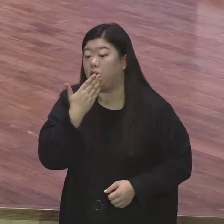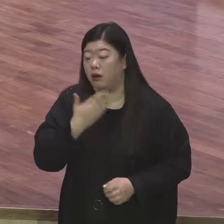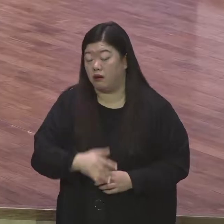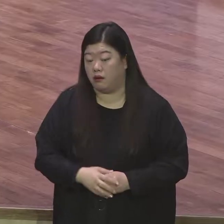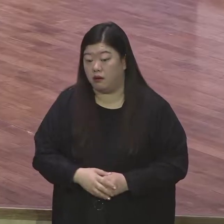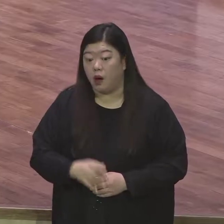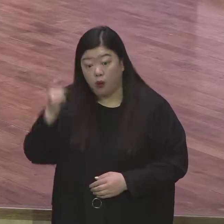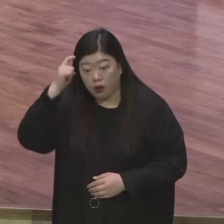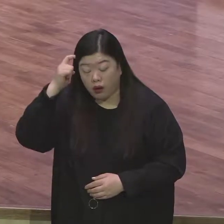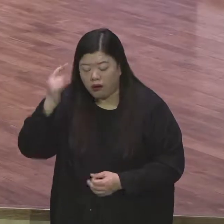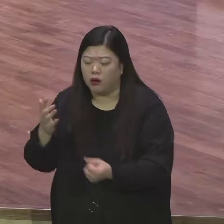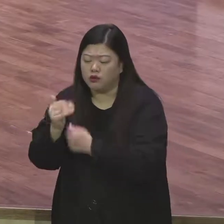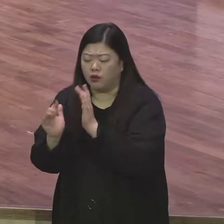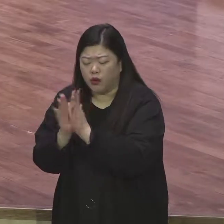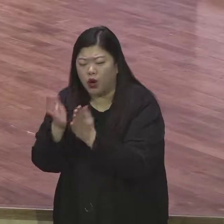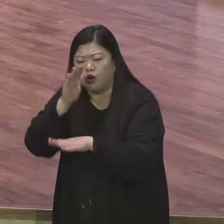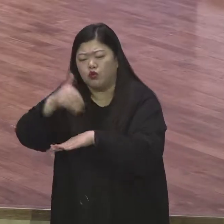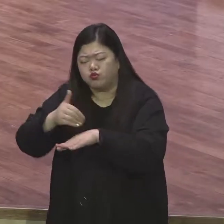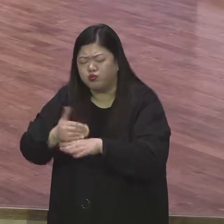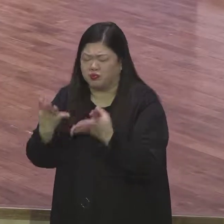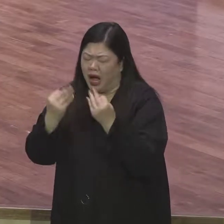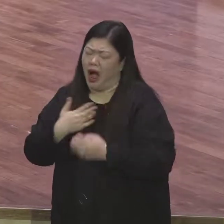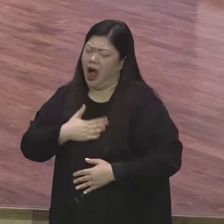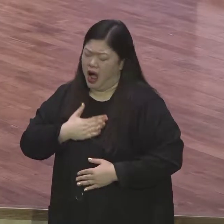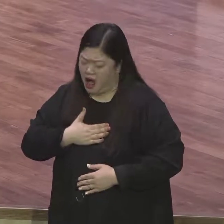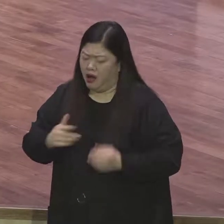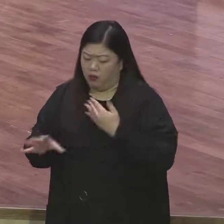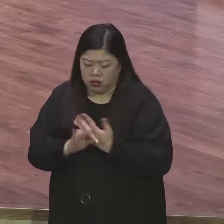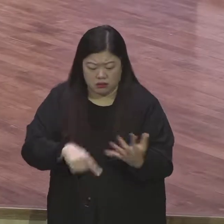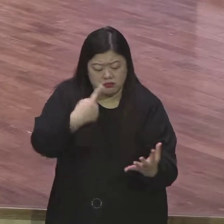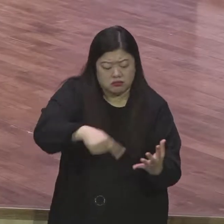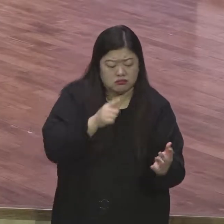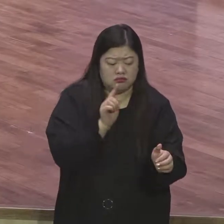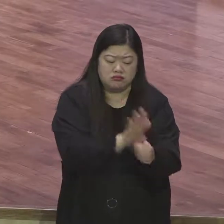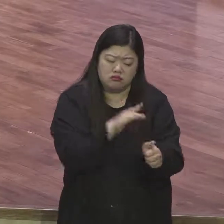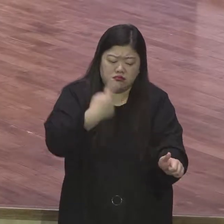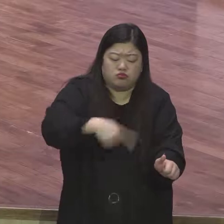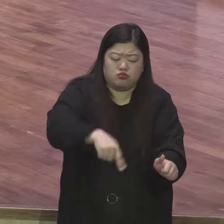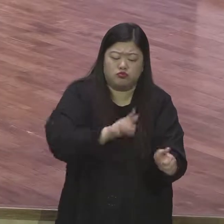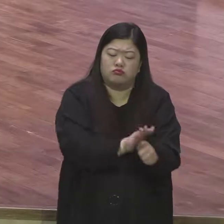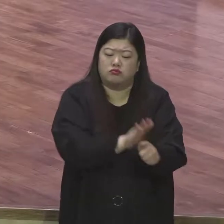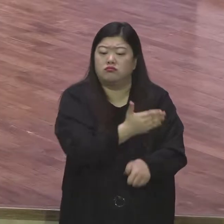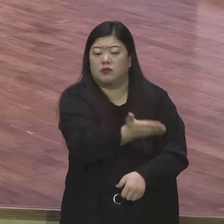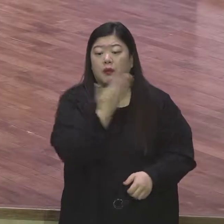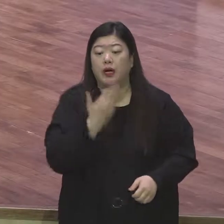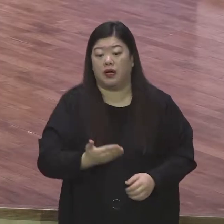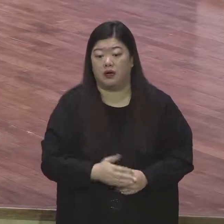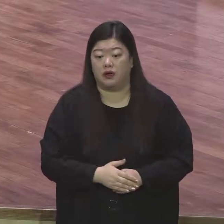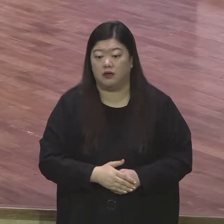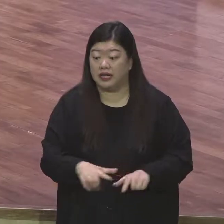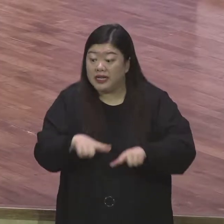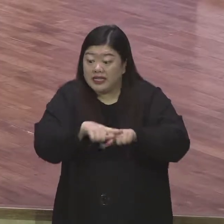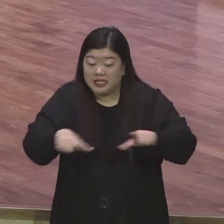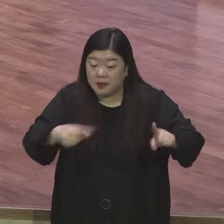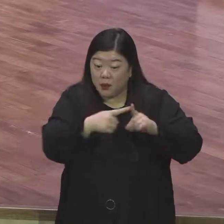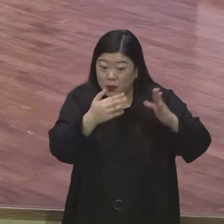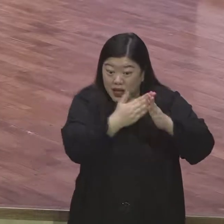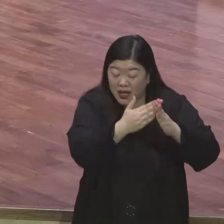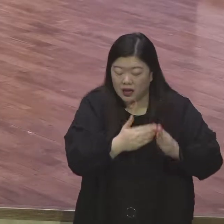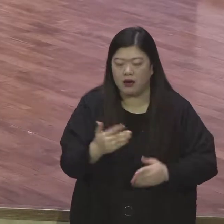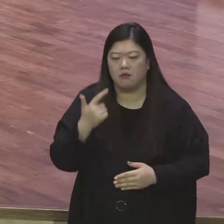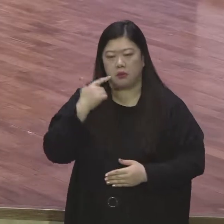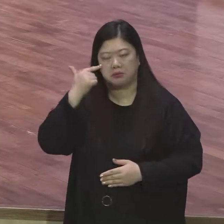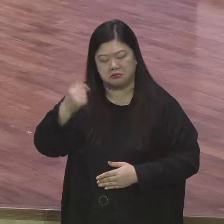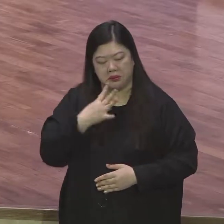있는 가르친단 말이에요. 그 잘 다 열어놨어요. 삶의 모든 현장에서 여러분 영적 아웃소싱 할 수 있길 바랍니다.